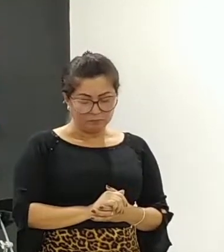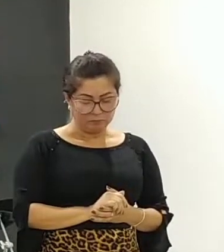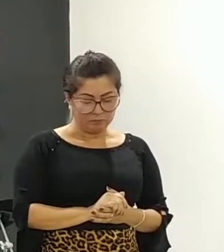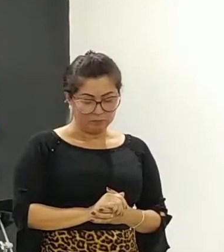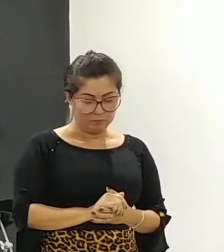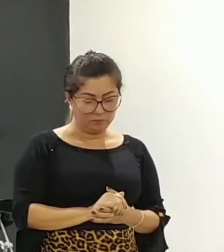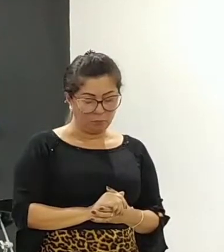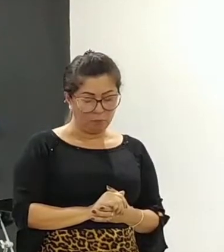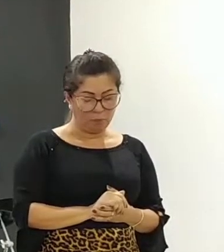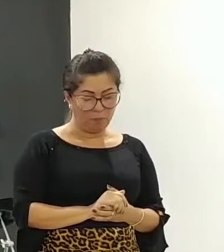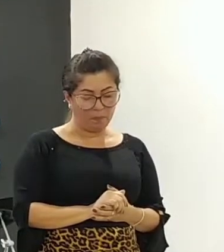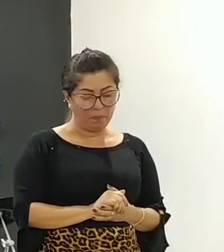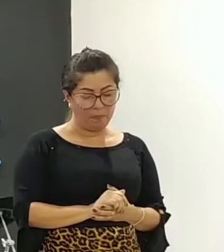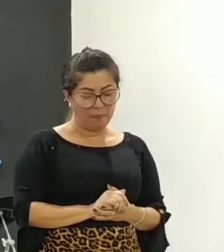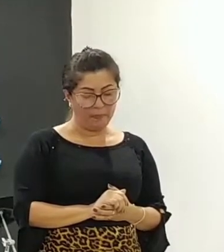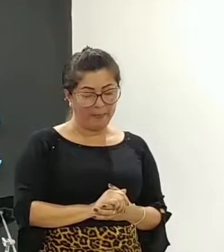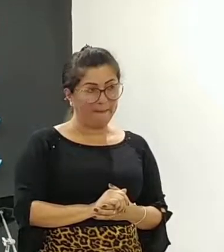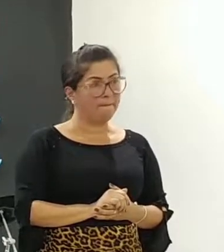que